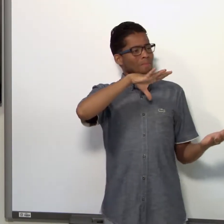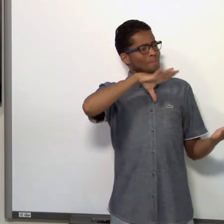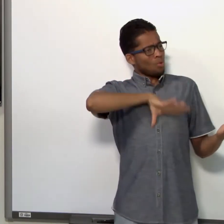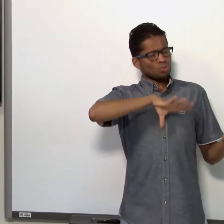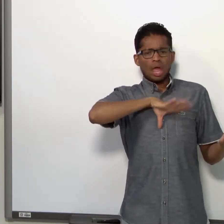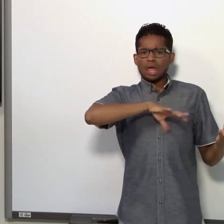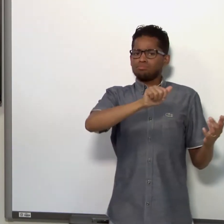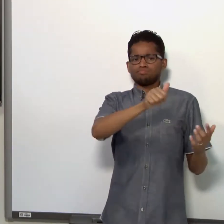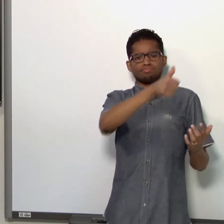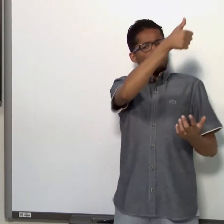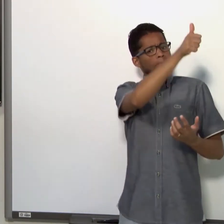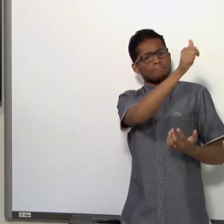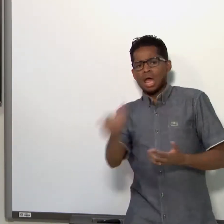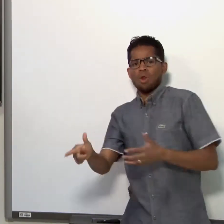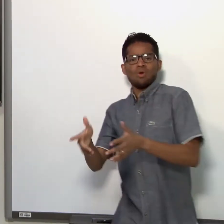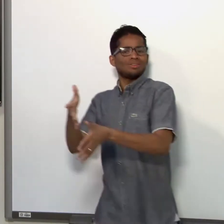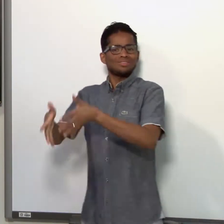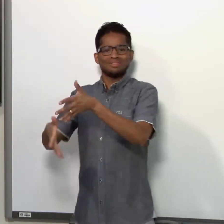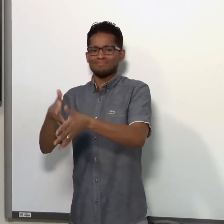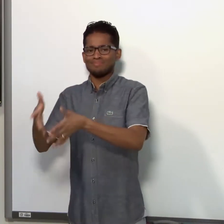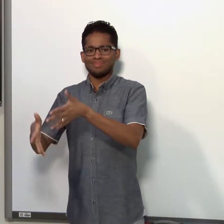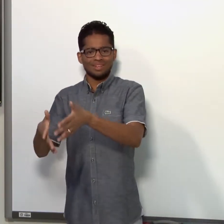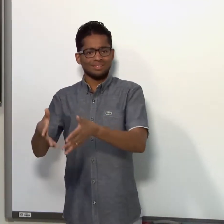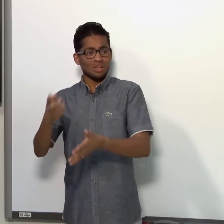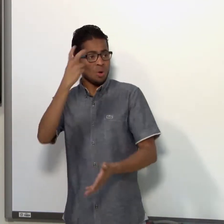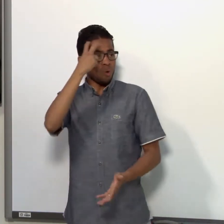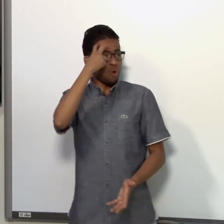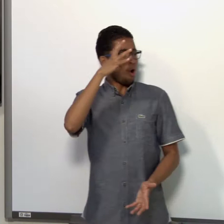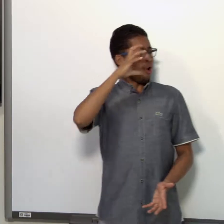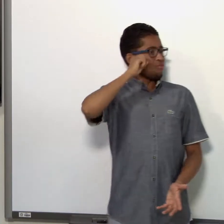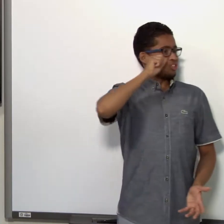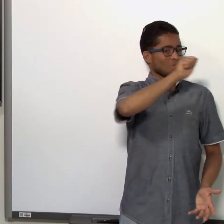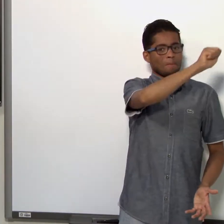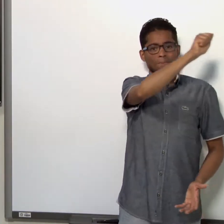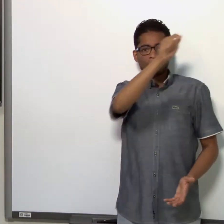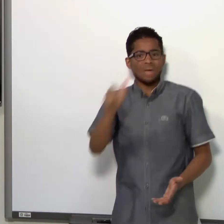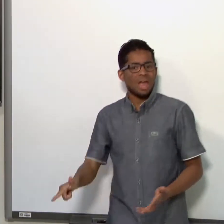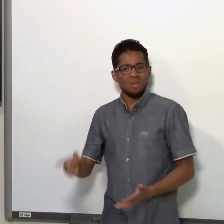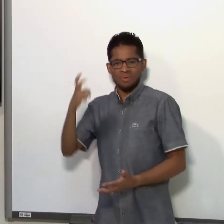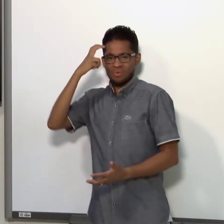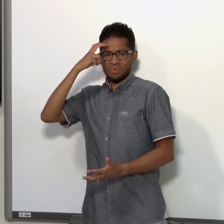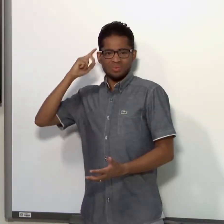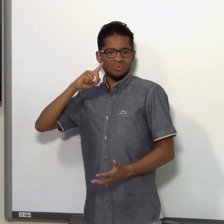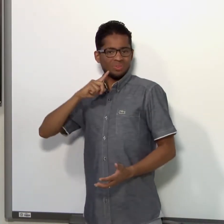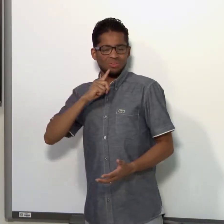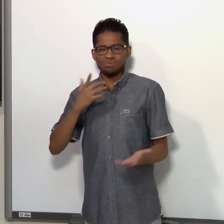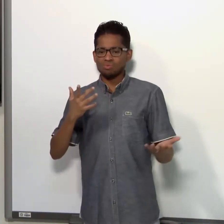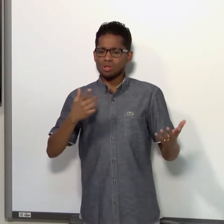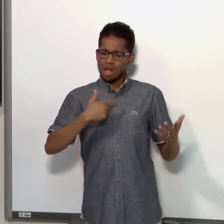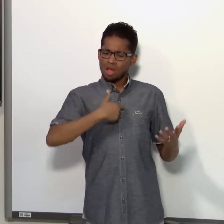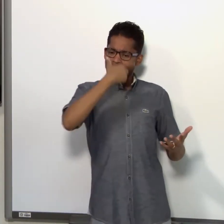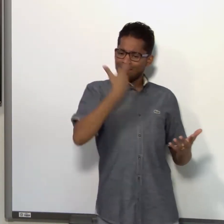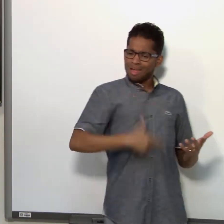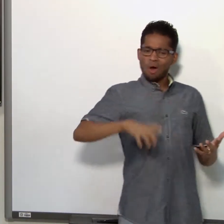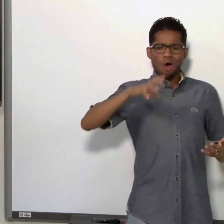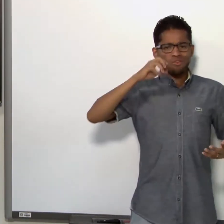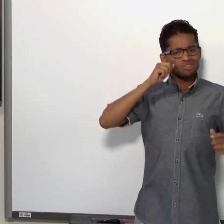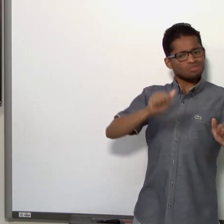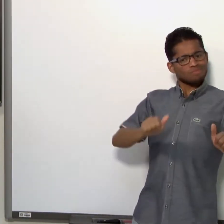é superior ao outro, que a língua oral é melhor que a língua de sinais, que o ouvinte é melhor que o